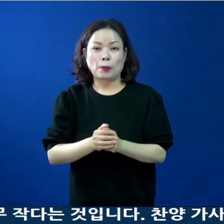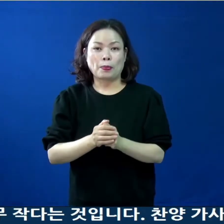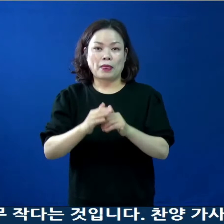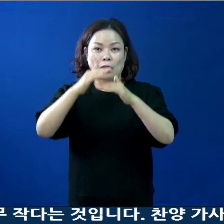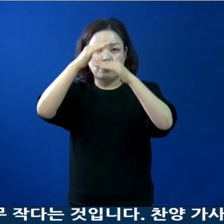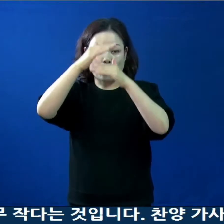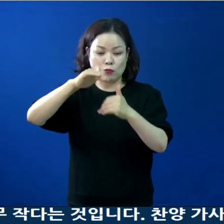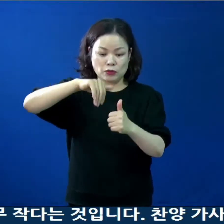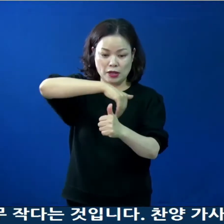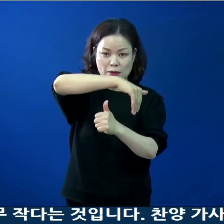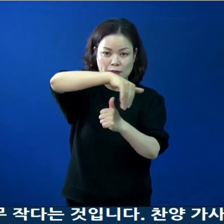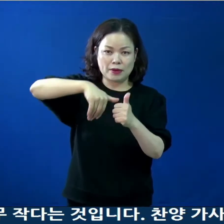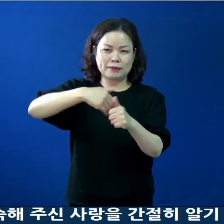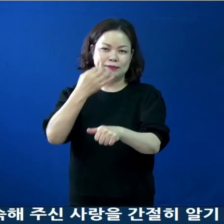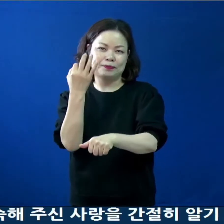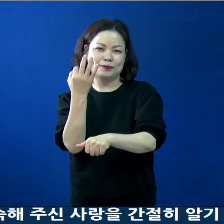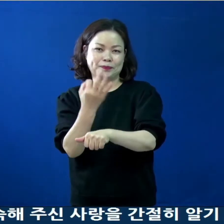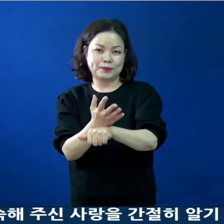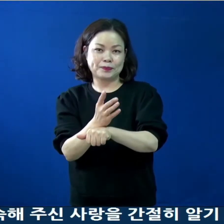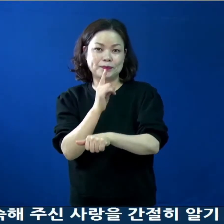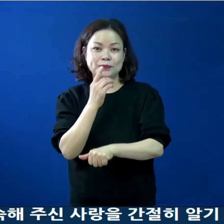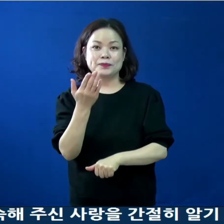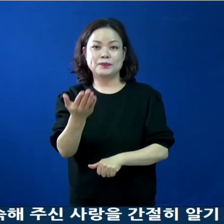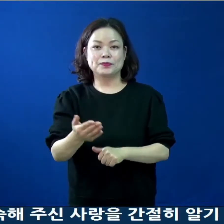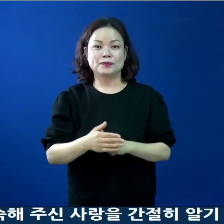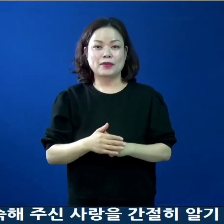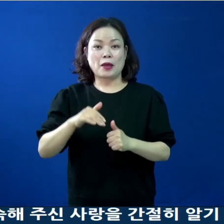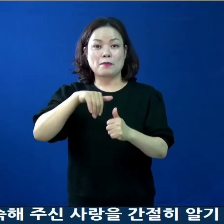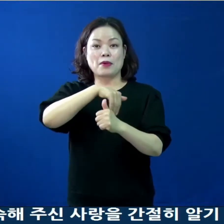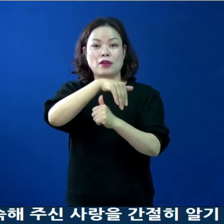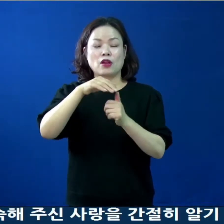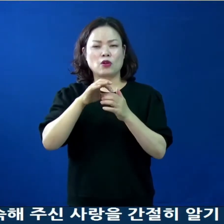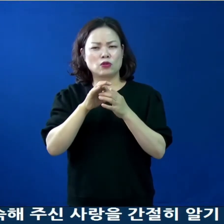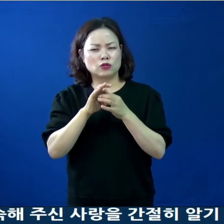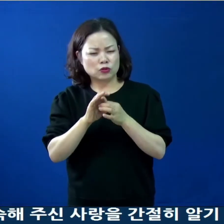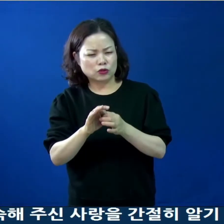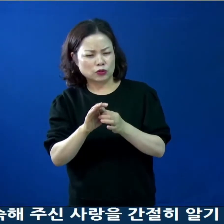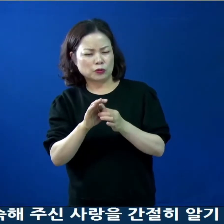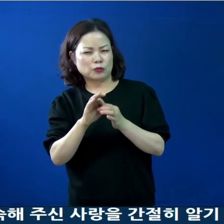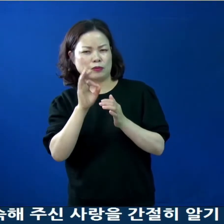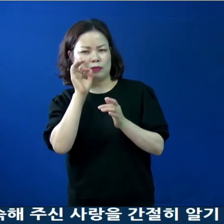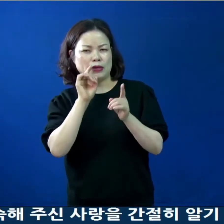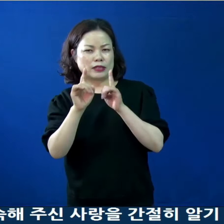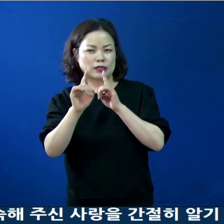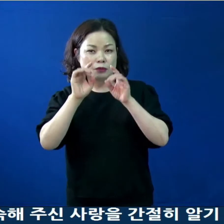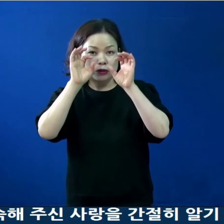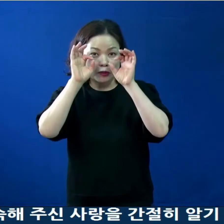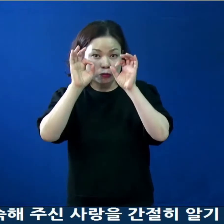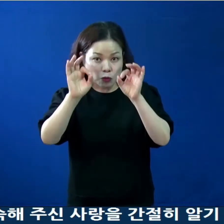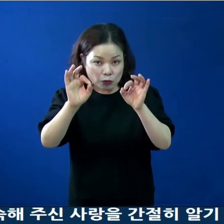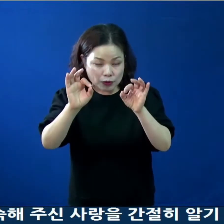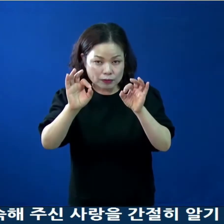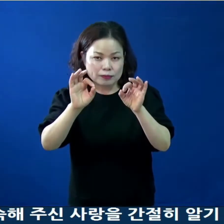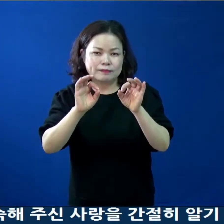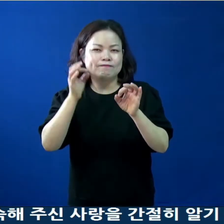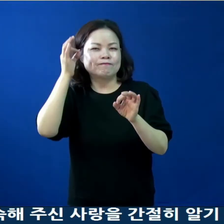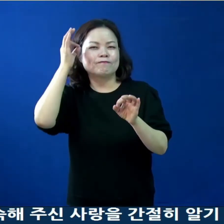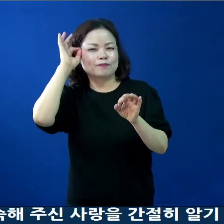배경을 간략하게 소개해 드리겠습니다. 배경을 통해서 본문을 조명해 보면 훨씬 더 하나님 마음을 잘 깨닫게 됩니다.